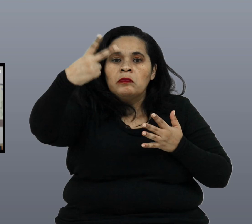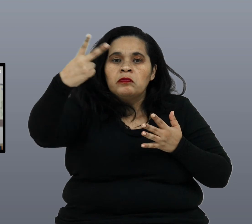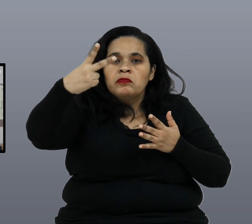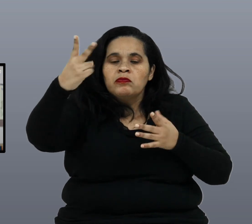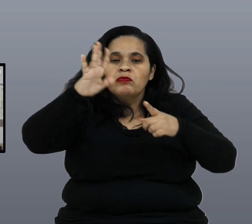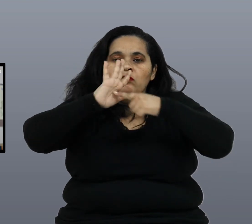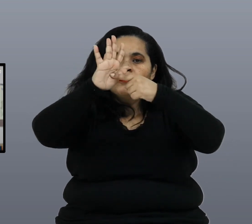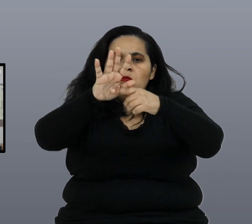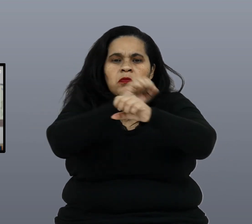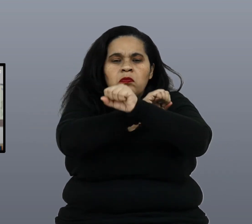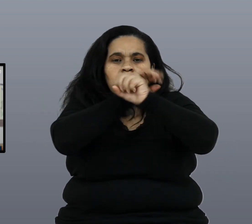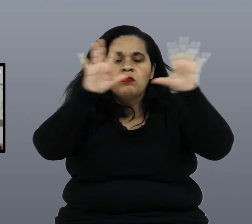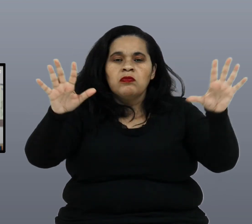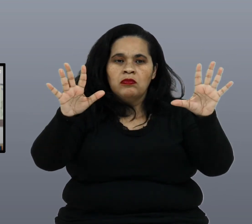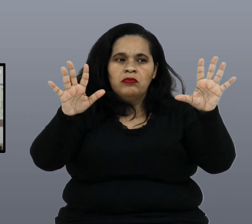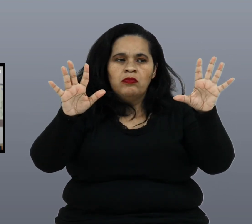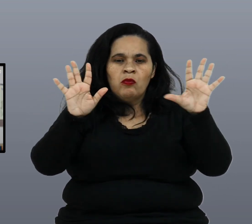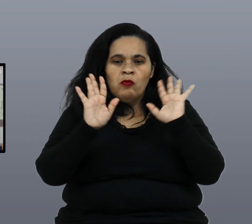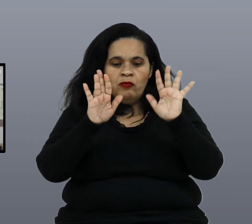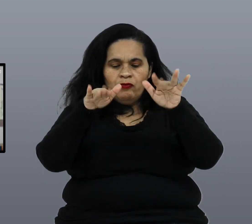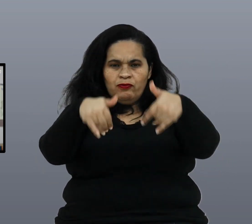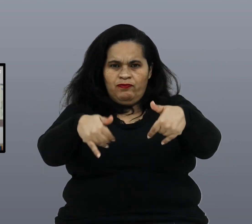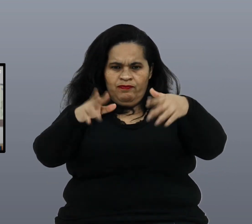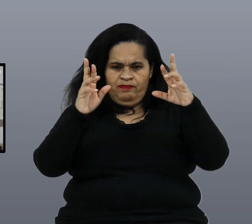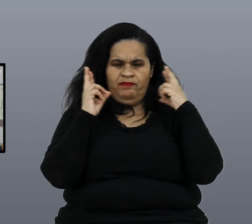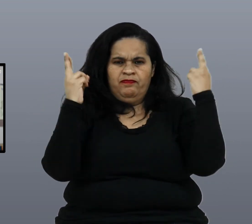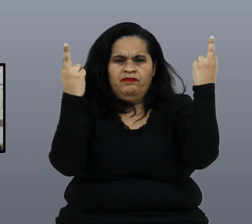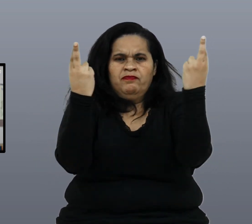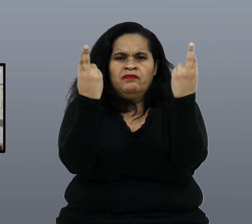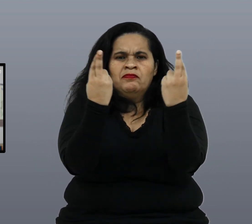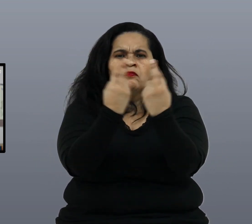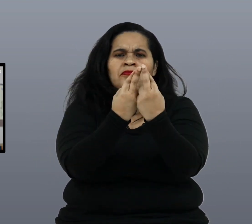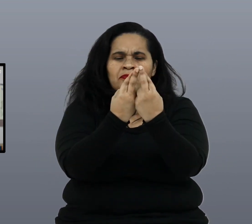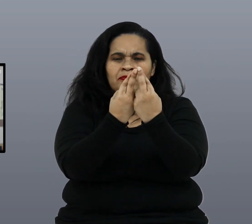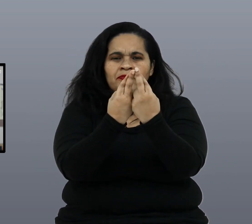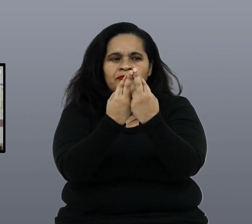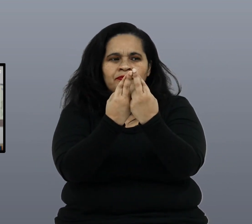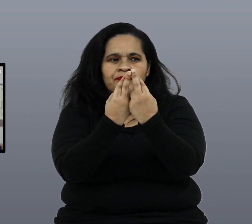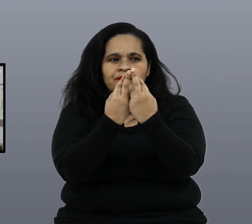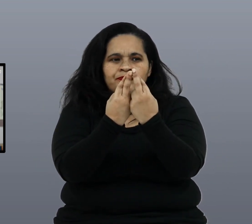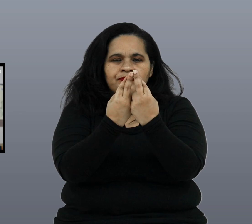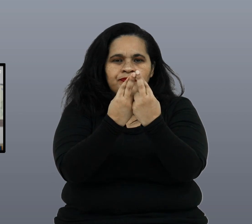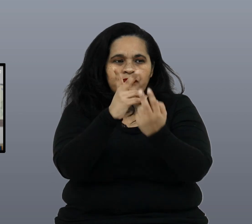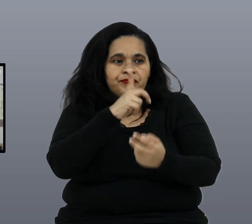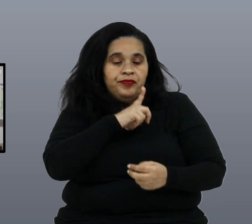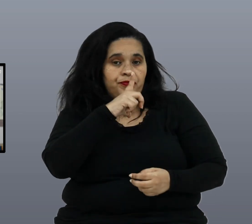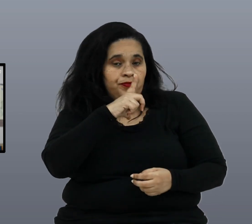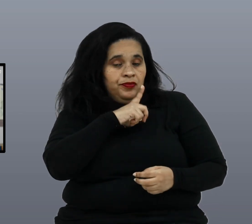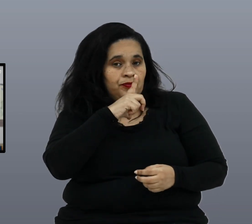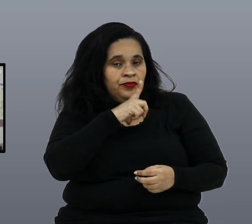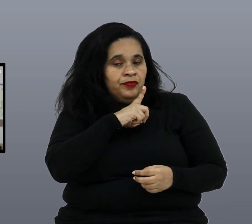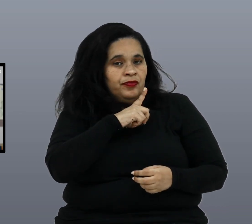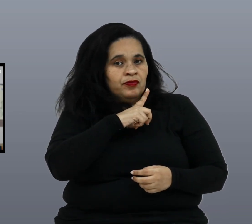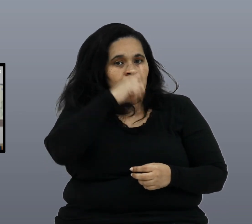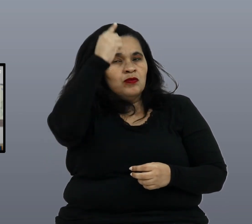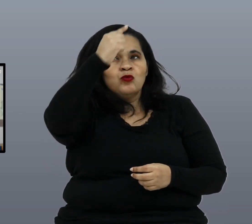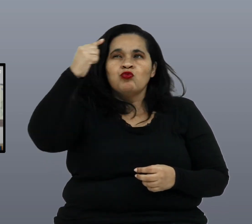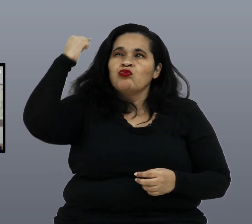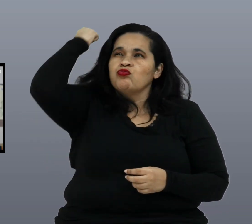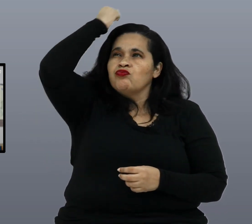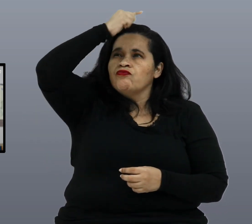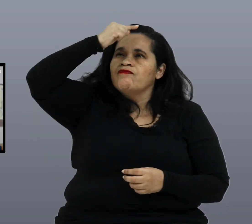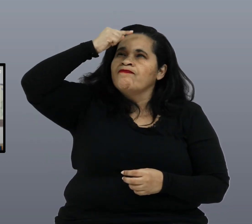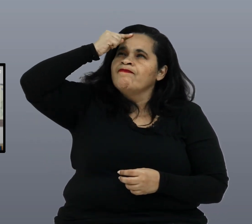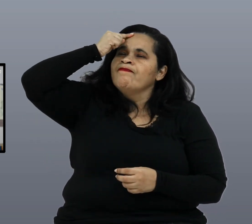o fim do reino do anticristo, versículo 22, diz que coincide com os santos do Altíssimo